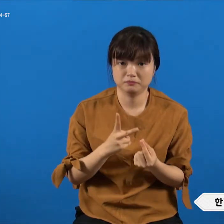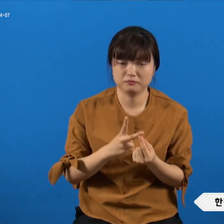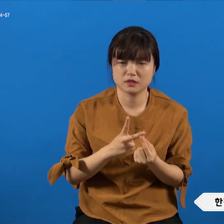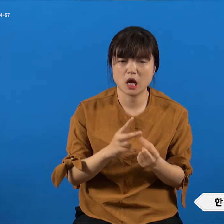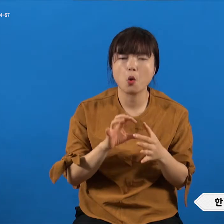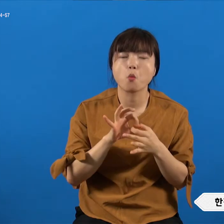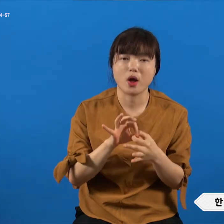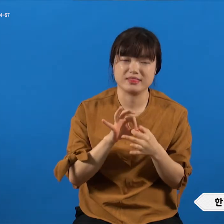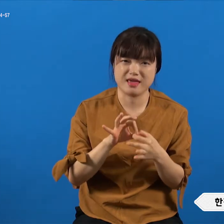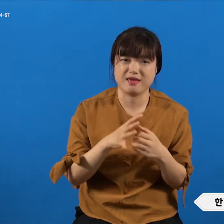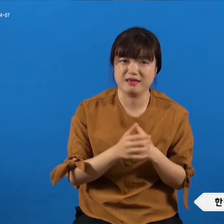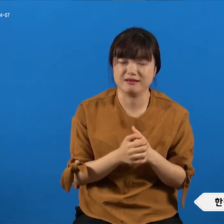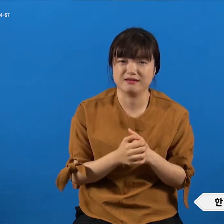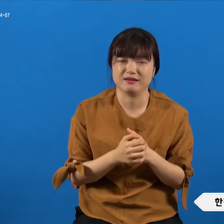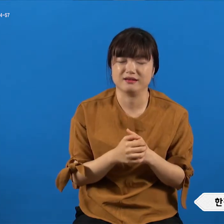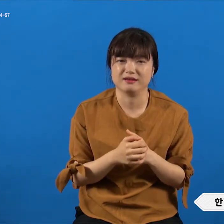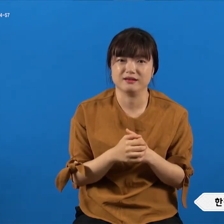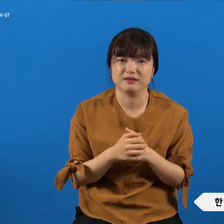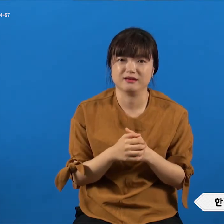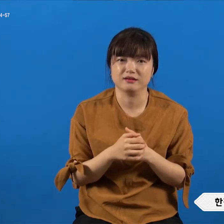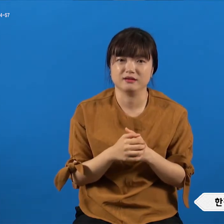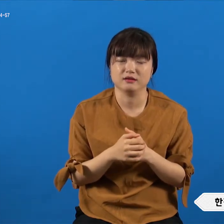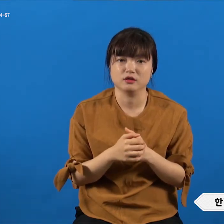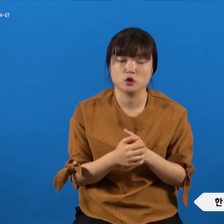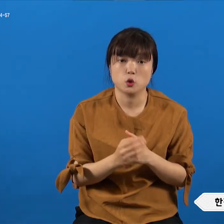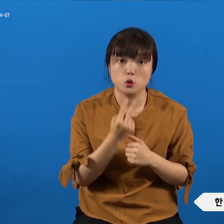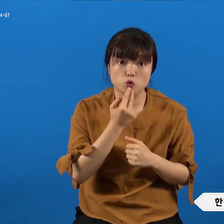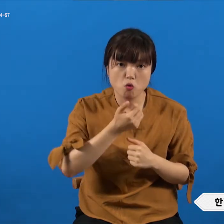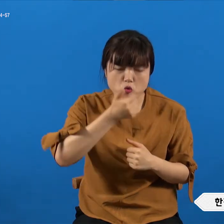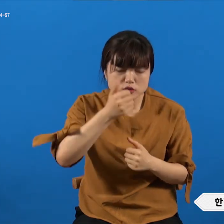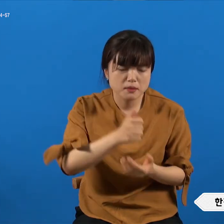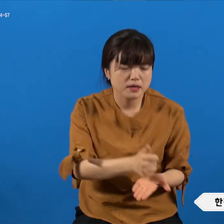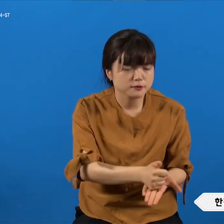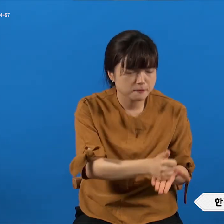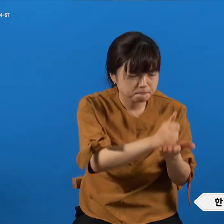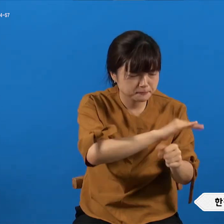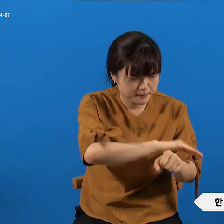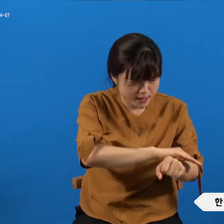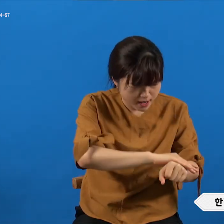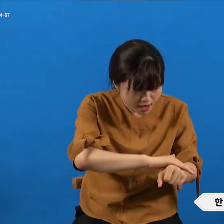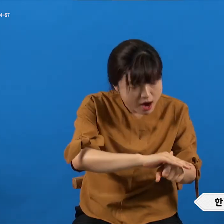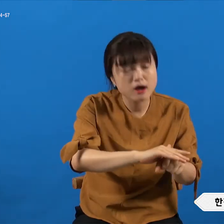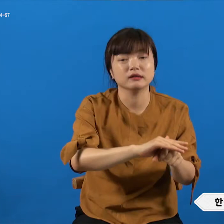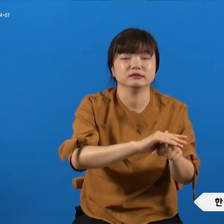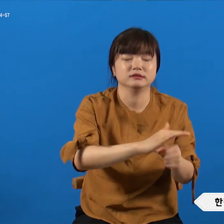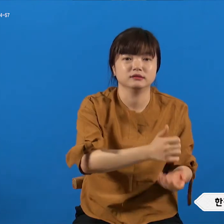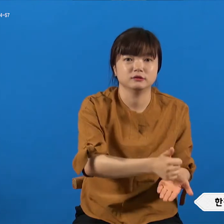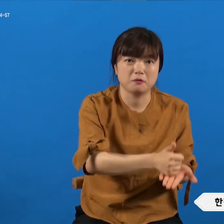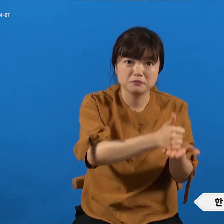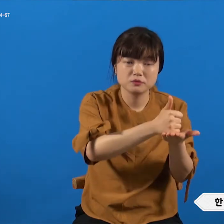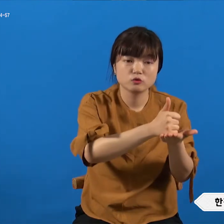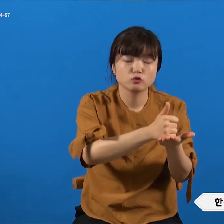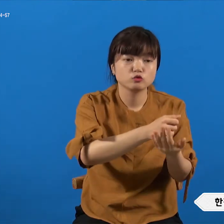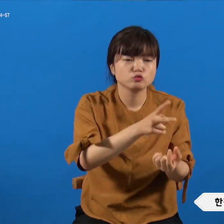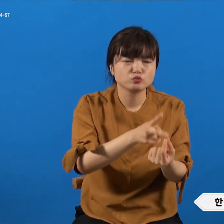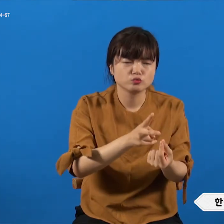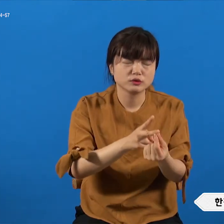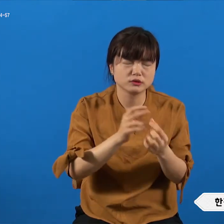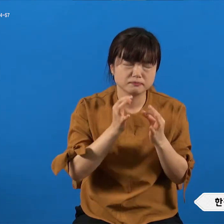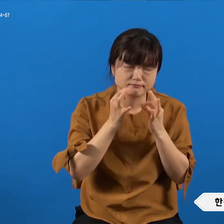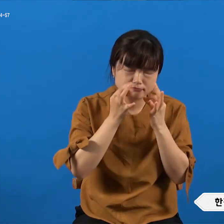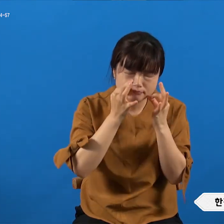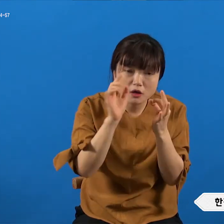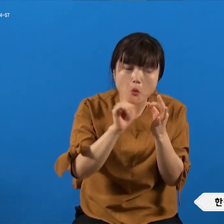둘째는 관계입니다. 요셉이 섬김의 삶을 잘 살면서 또 한편으로 애를 쓰는